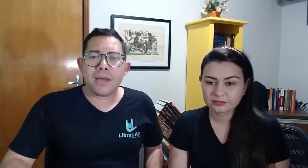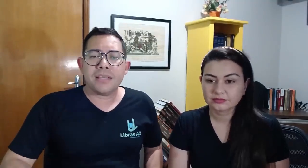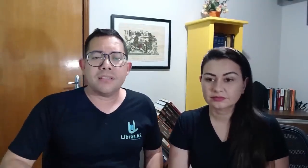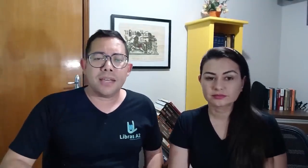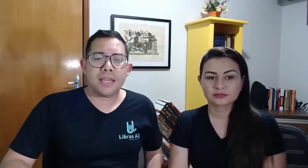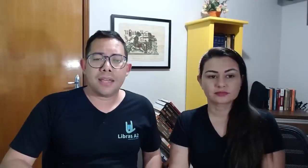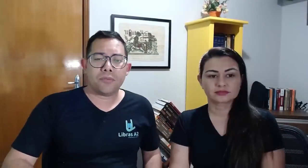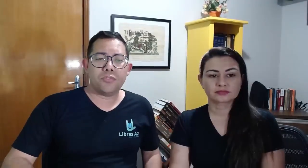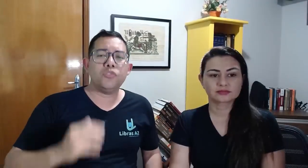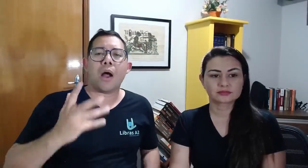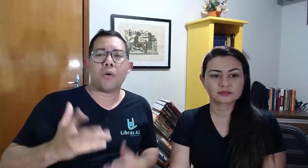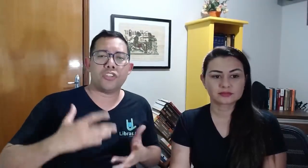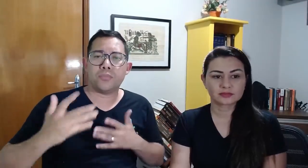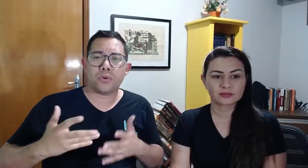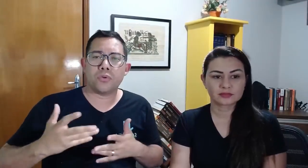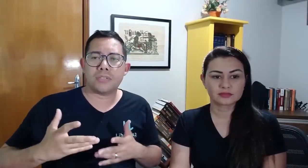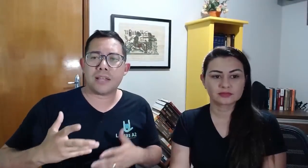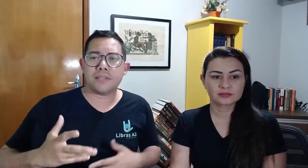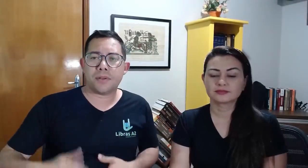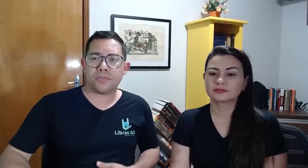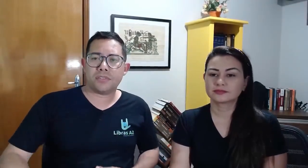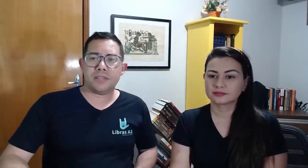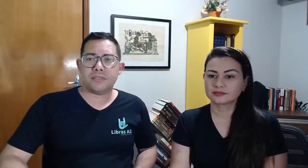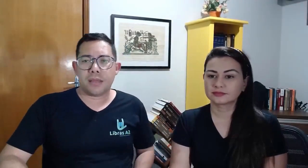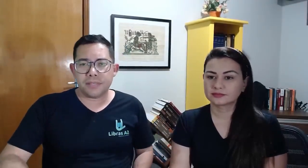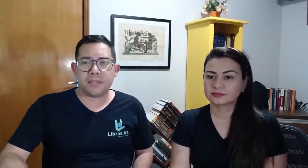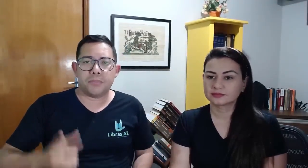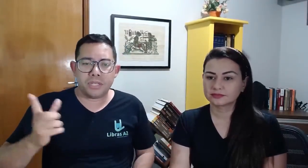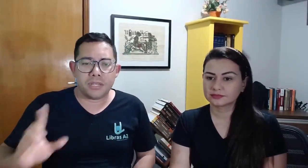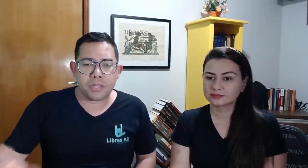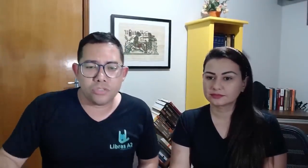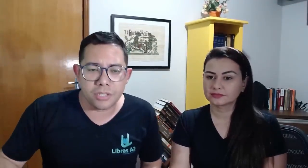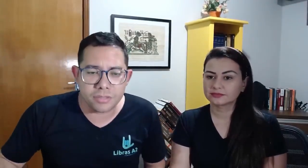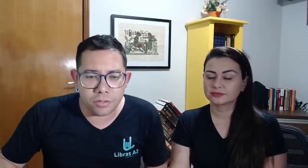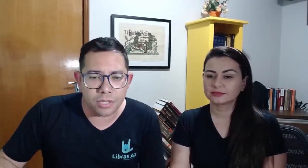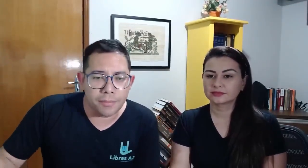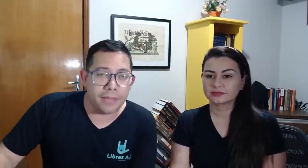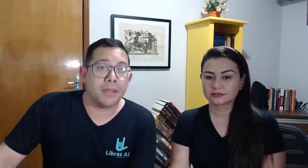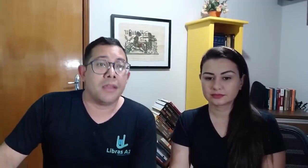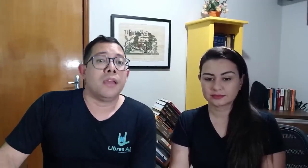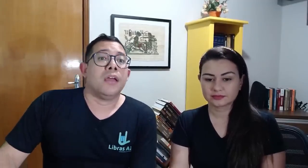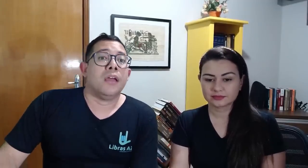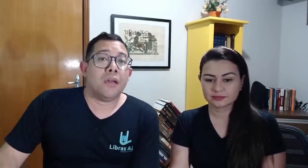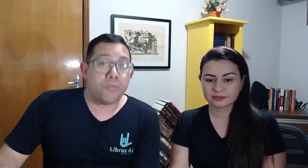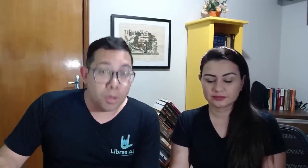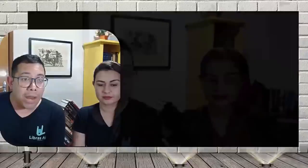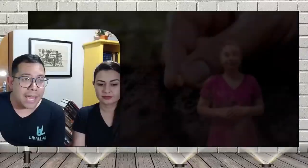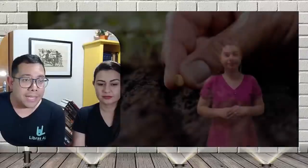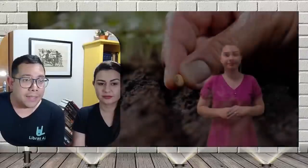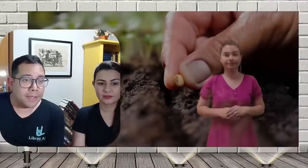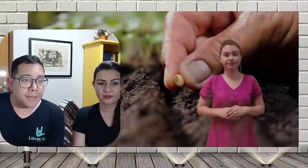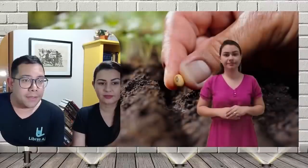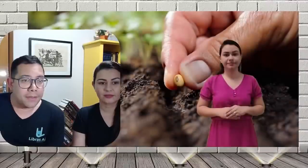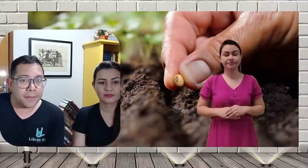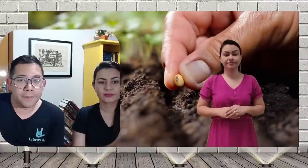mais visual, a gente procurou trazer para vocês, tá? Mas você poderia estar utilizando também. Vamos lá, hein?